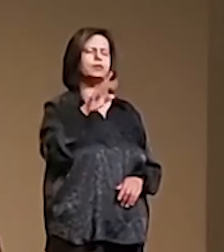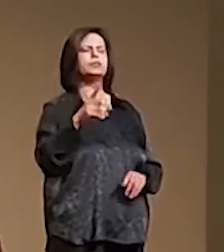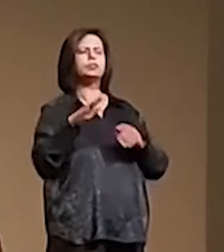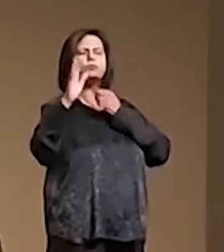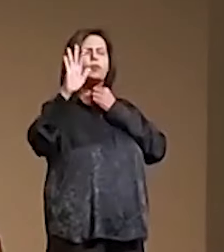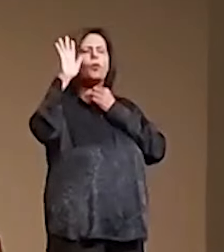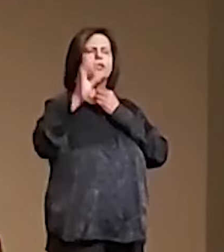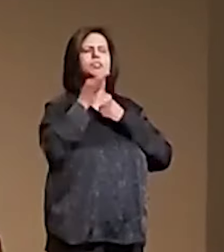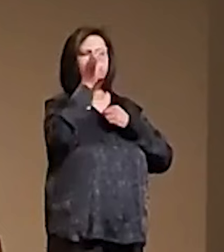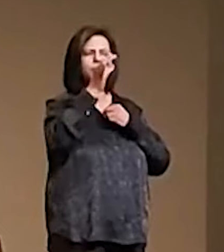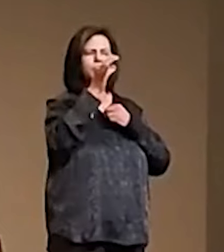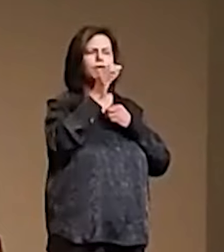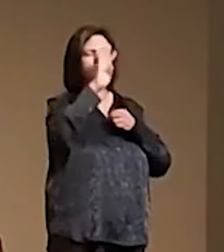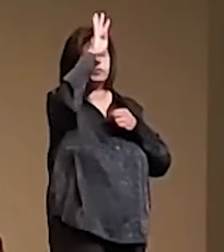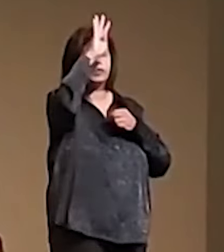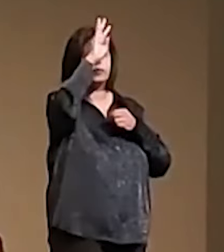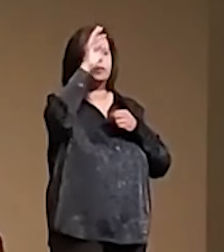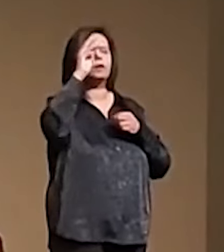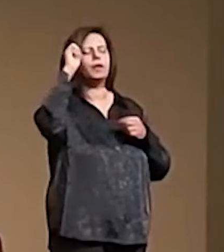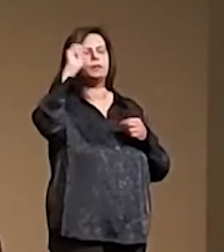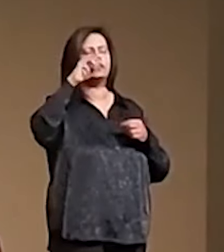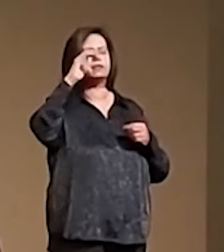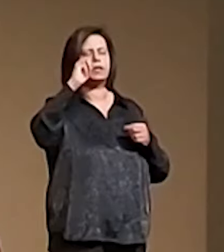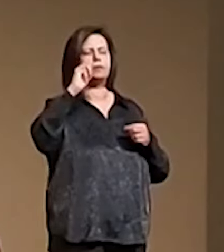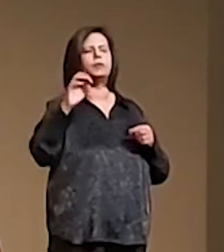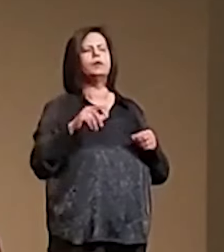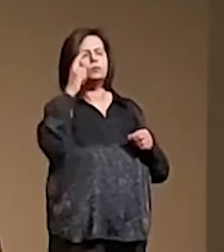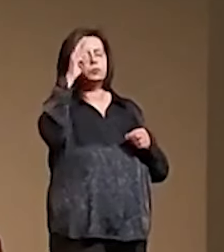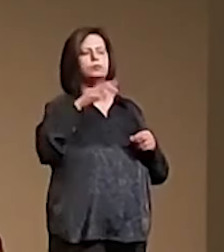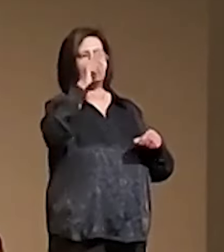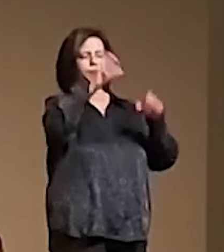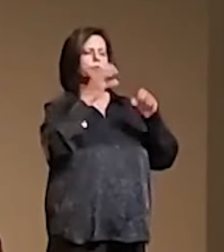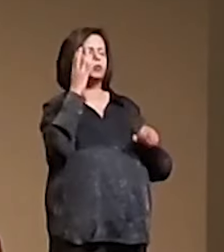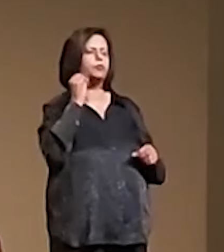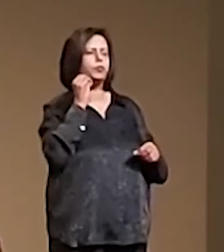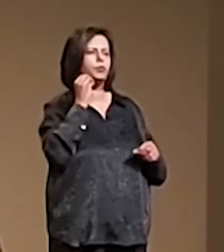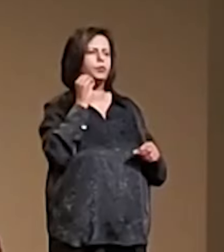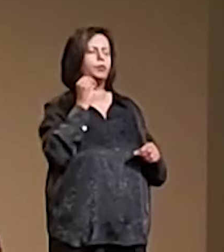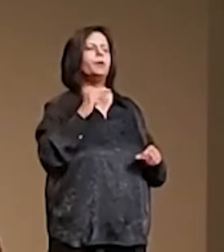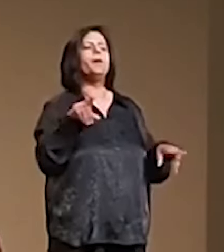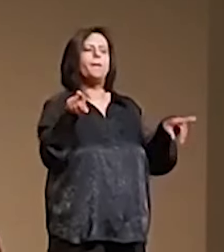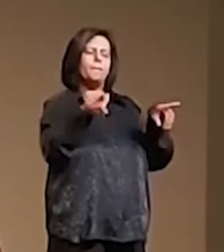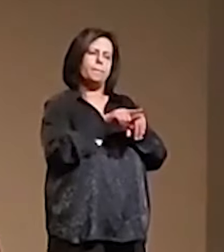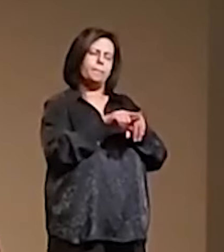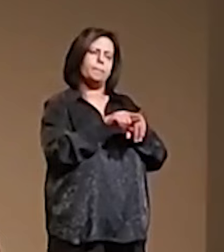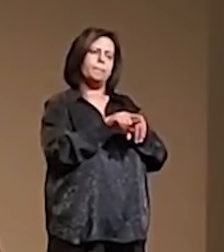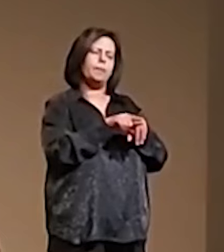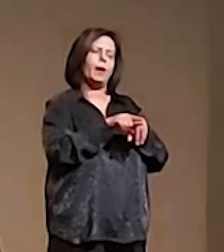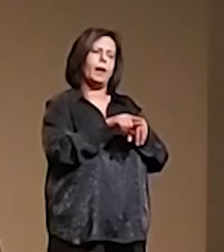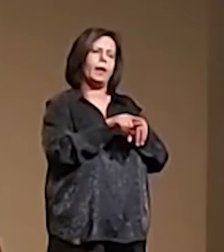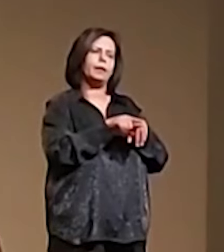l'engagement qui me t'y prend, moi, mon gouvernement, avec le bon grand du monde, nous, les temps,